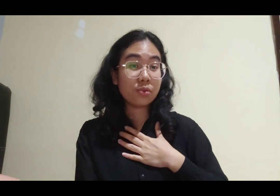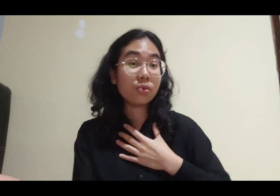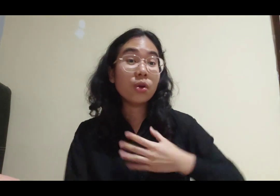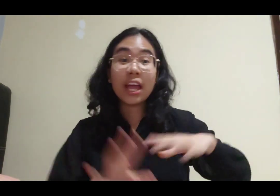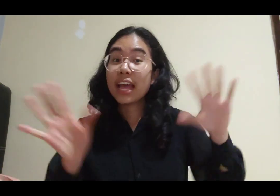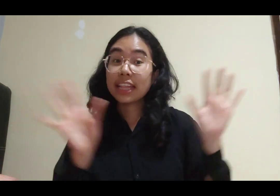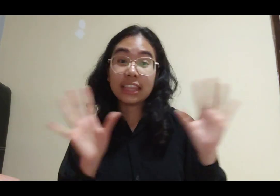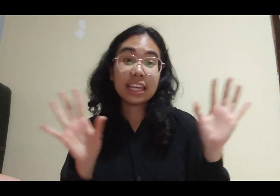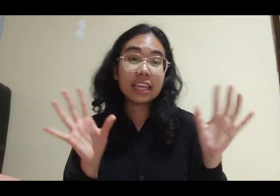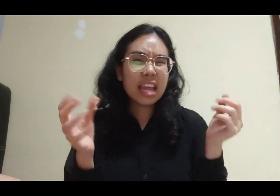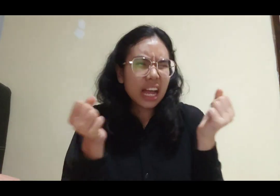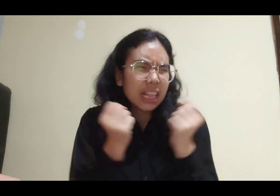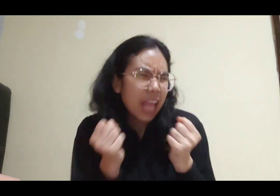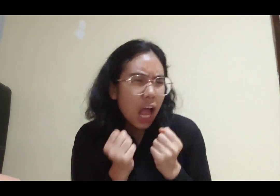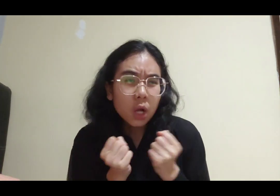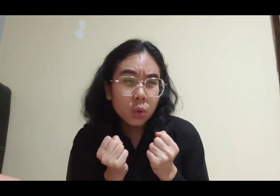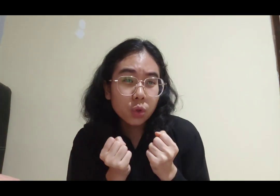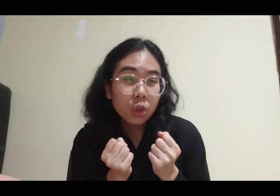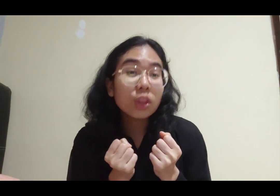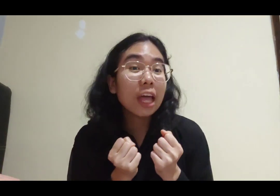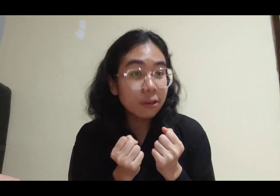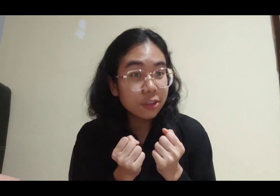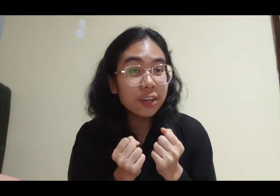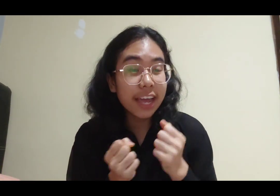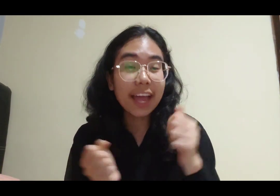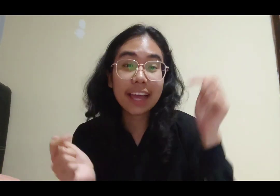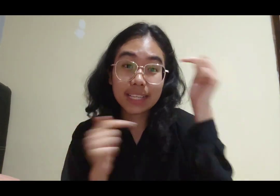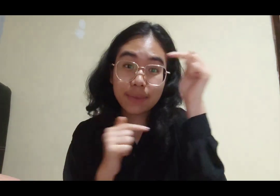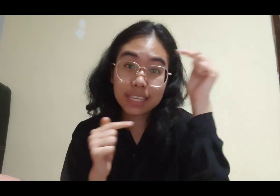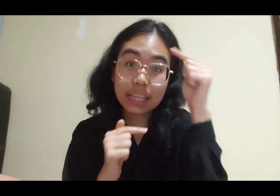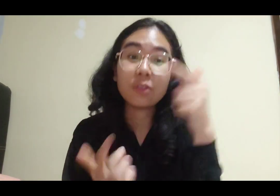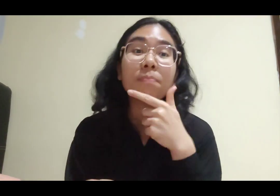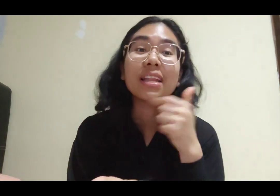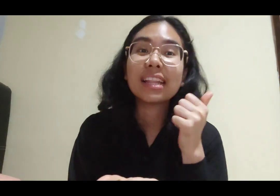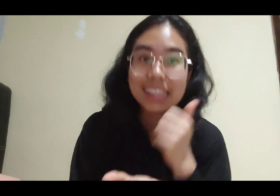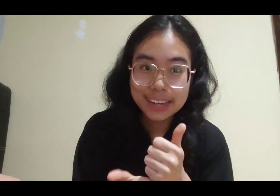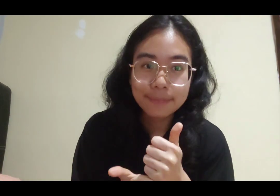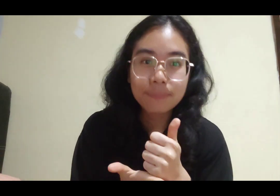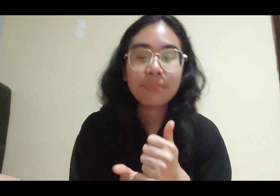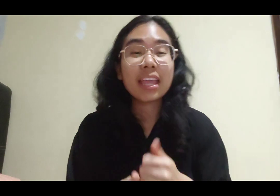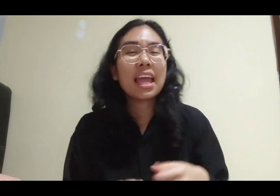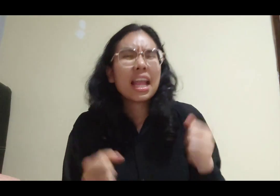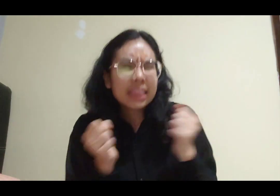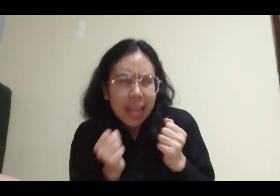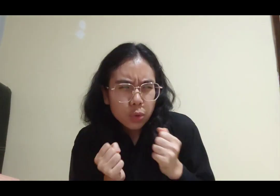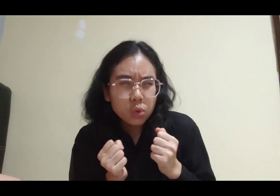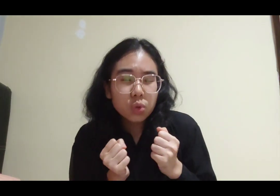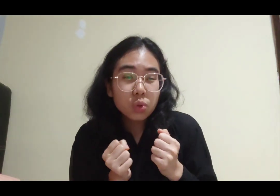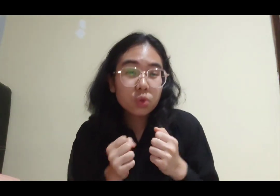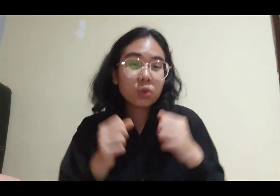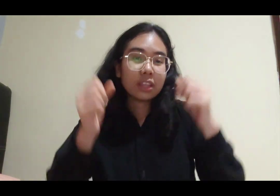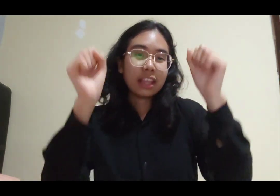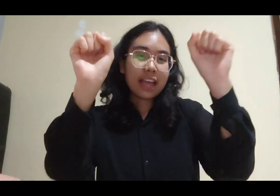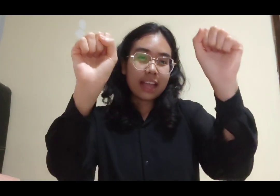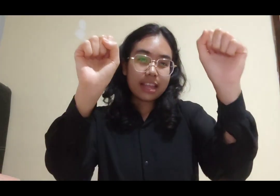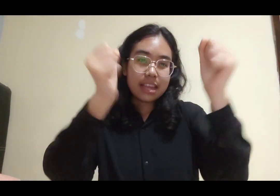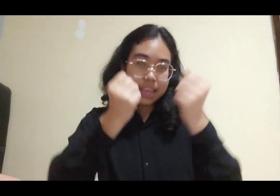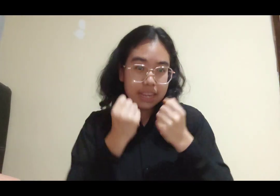Aku tidak takut. Takut juga ya, ekspresi itu penting. Takut. Tangannya kayak